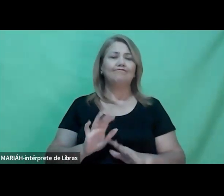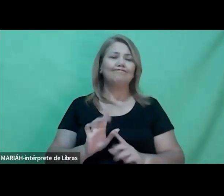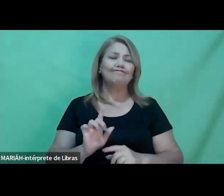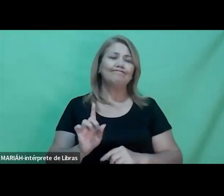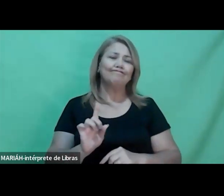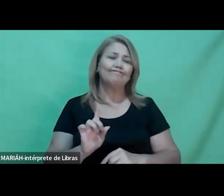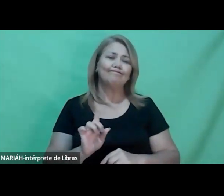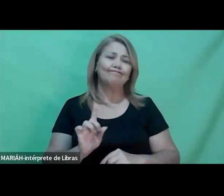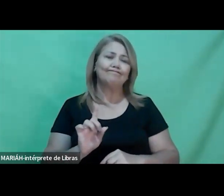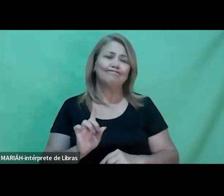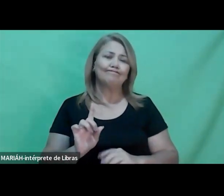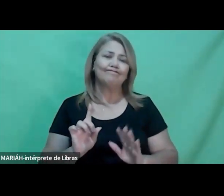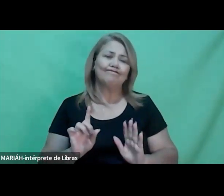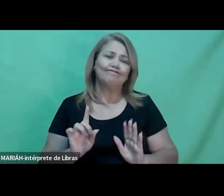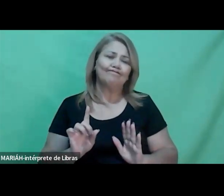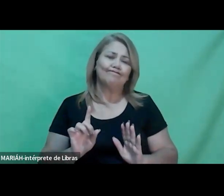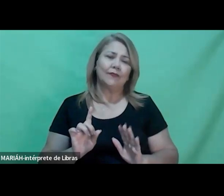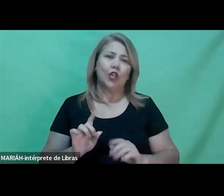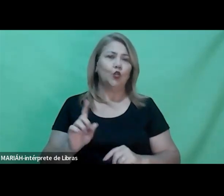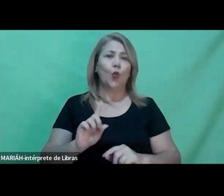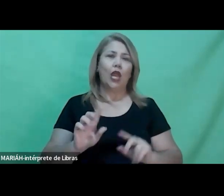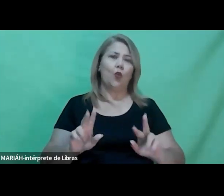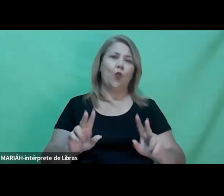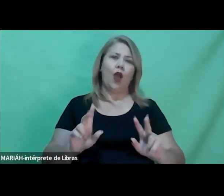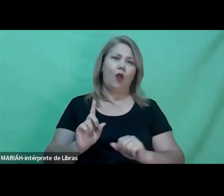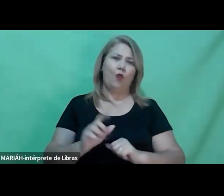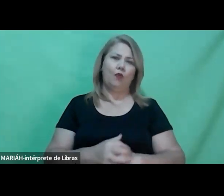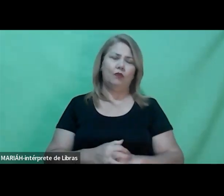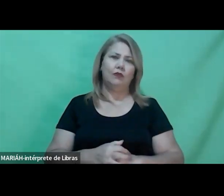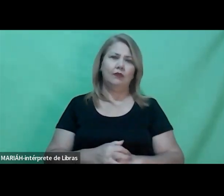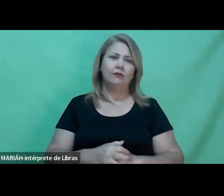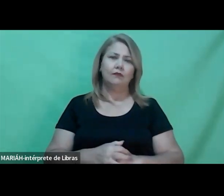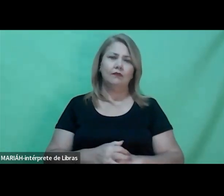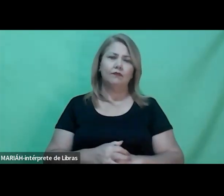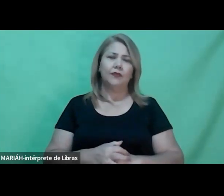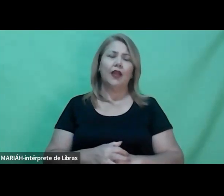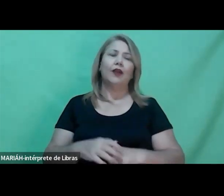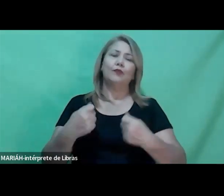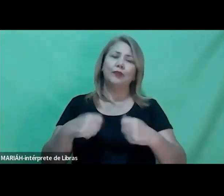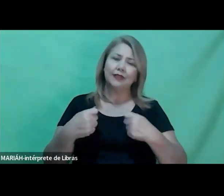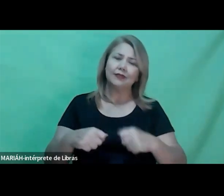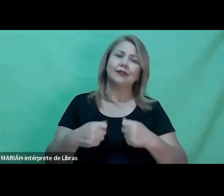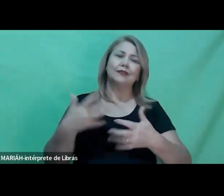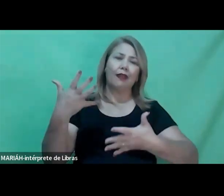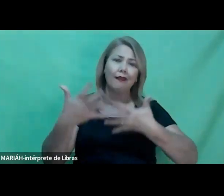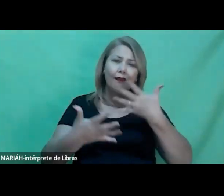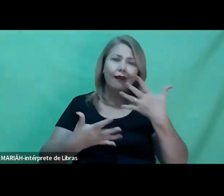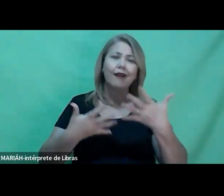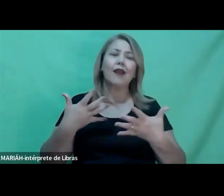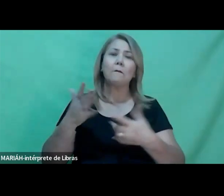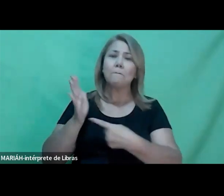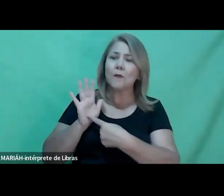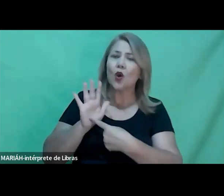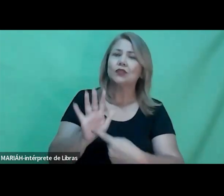el mismo no entonces todas estas señales pueden servir al intérprete para poder hacer ver a la persona sordociega los sentimientos y las